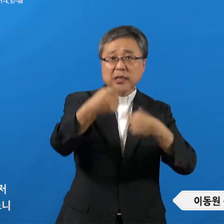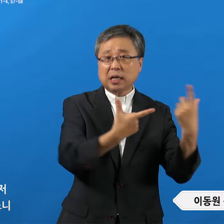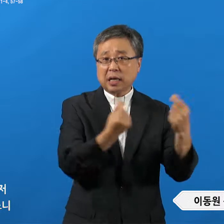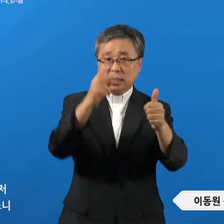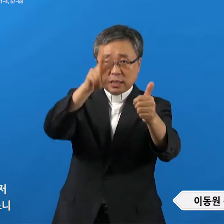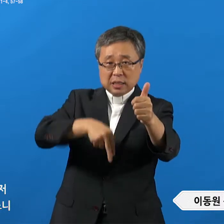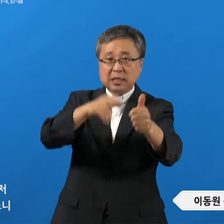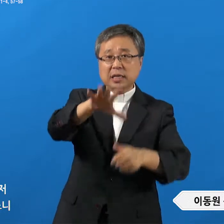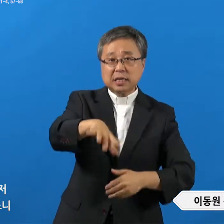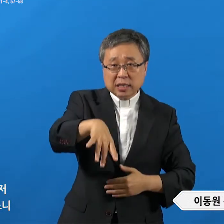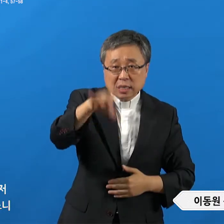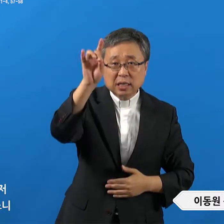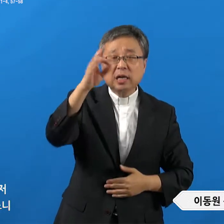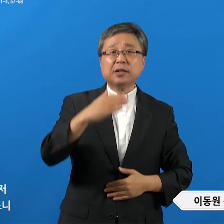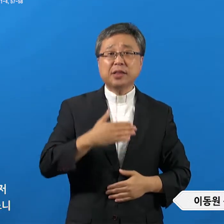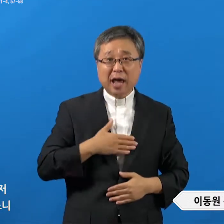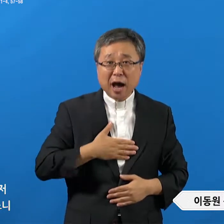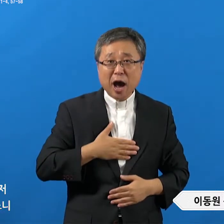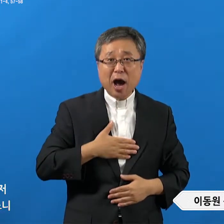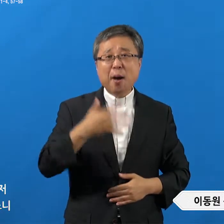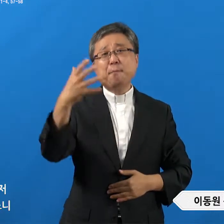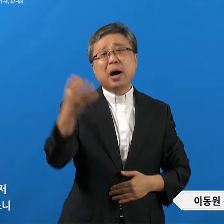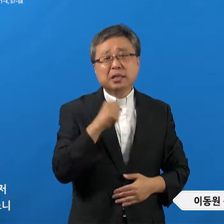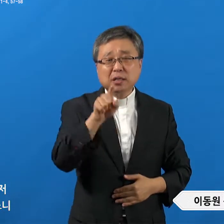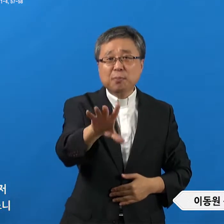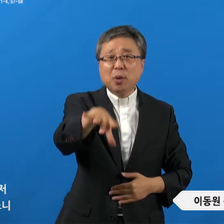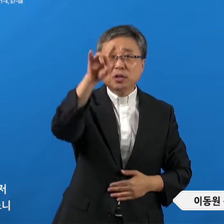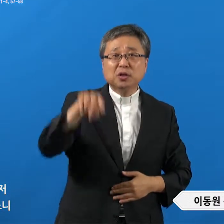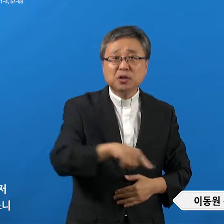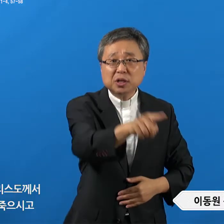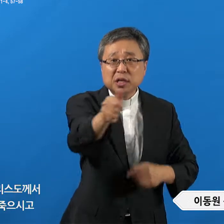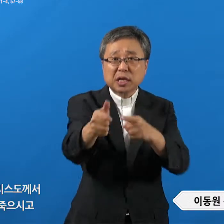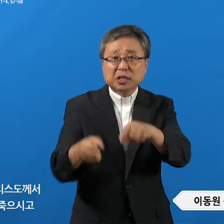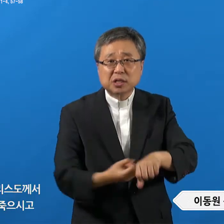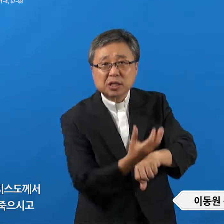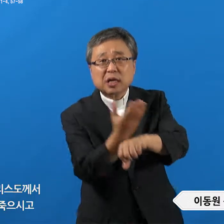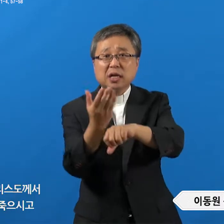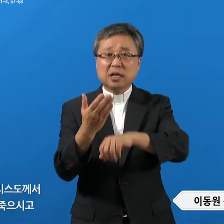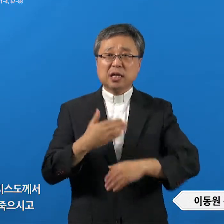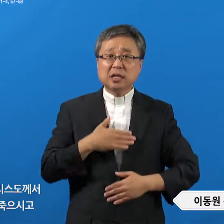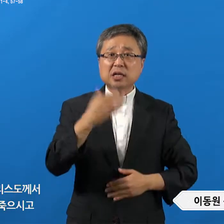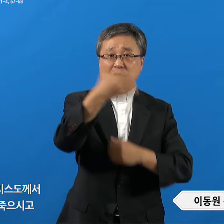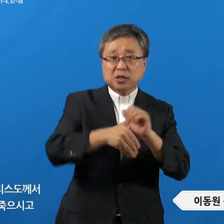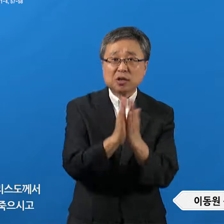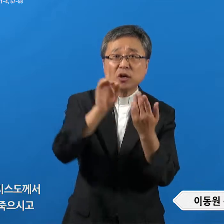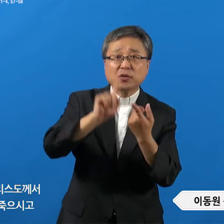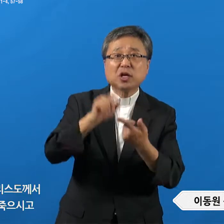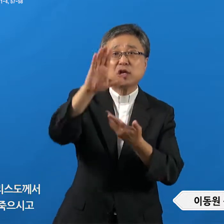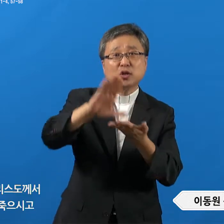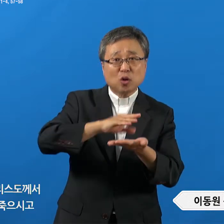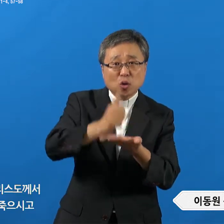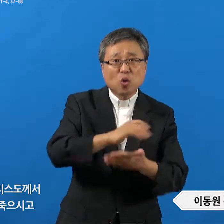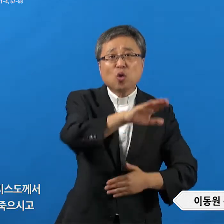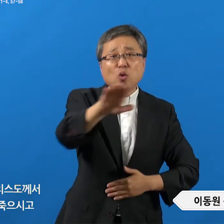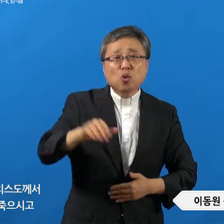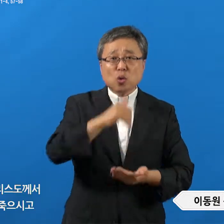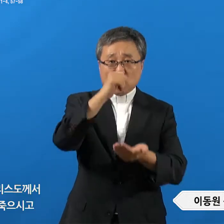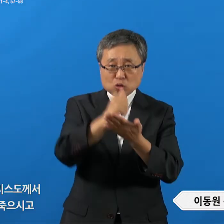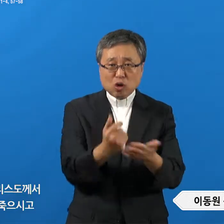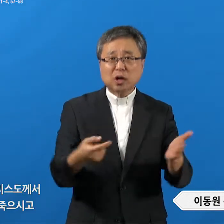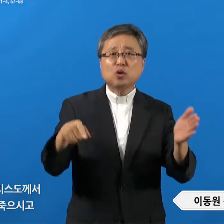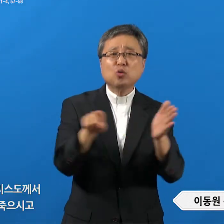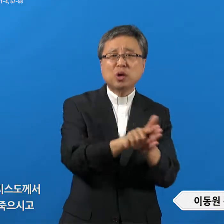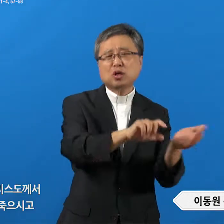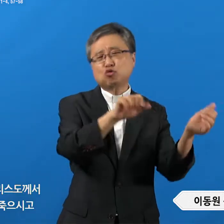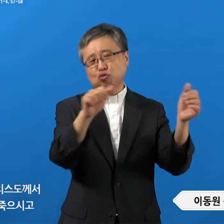한번 읽겠습니다. 시작. 내가 받은 것을 먼저 너에게 전하였노니 이는 성경대로 그리스도께서 우리의 죄를